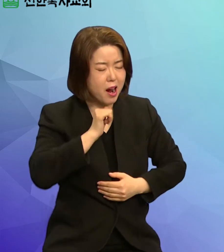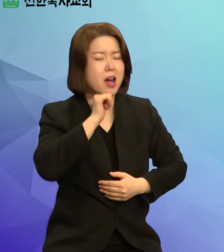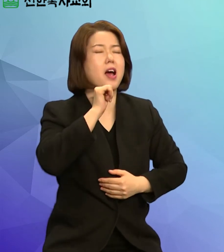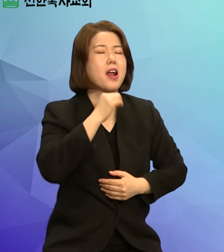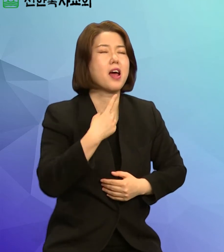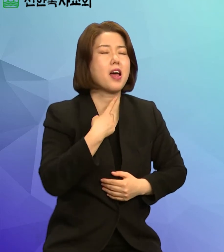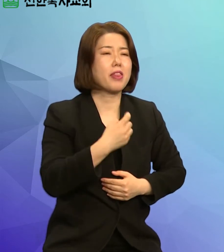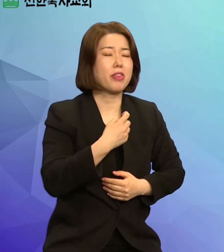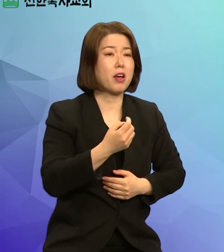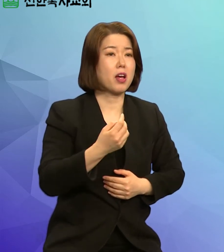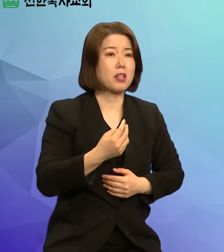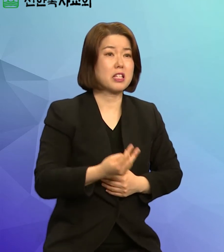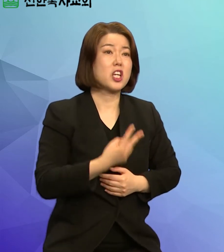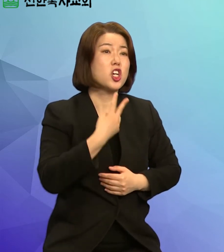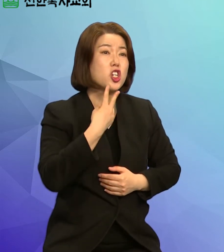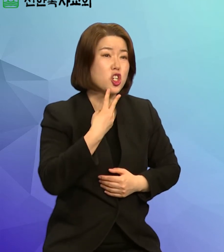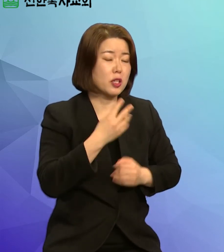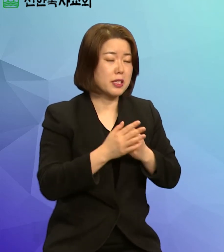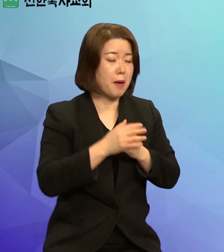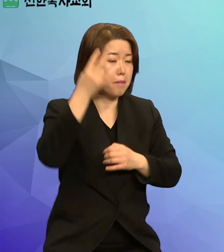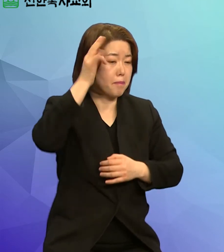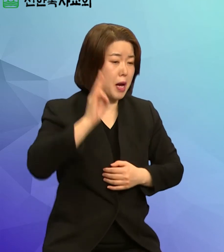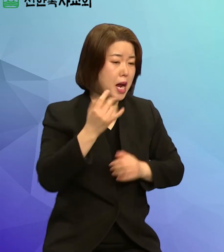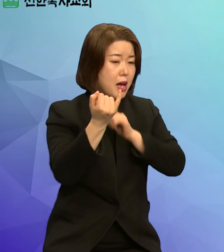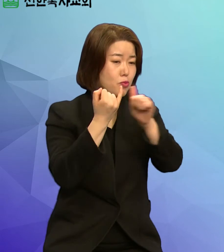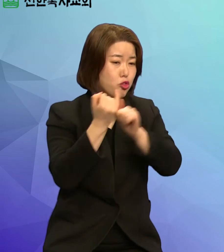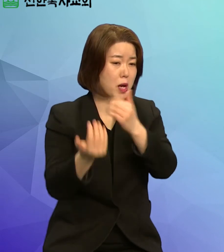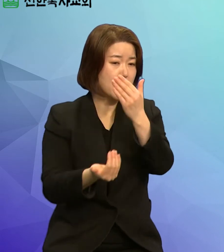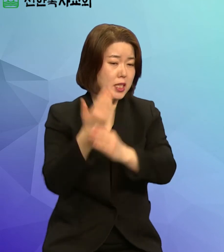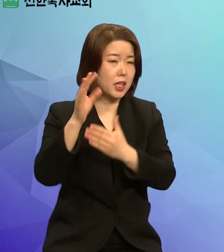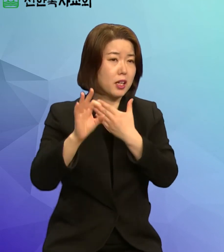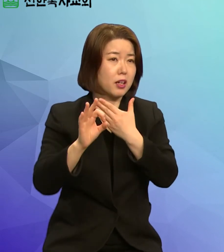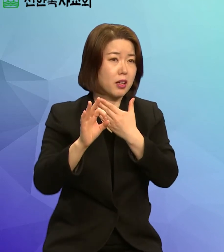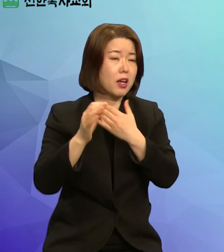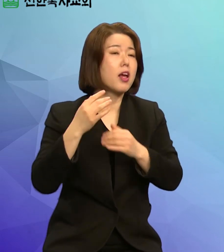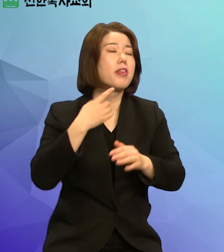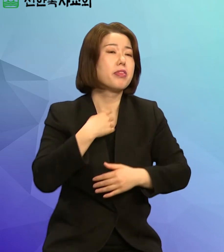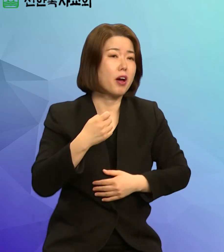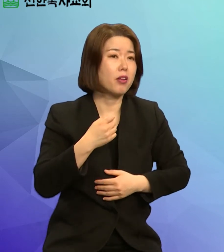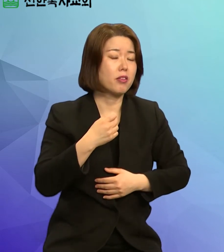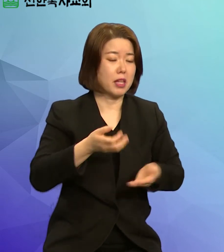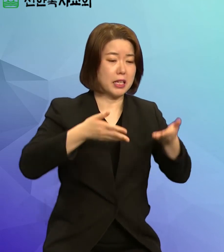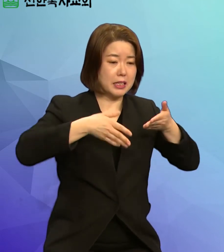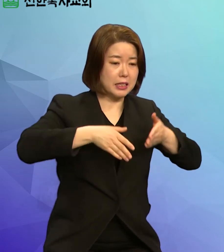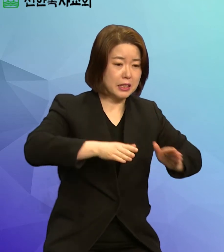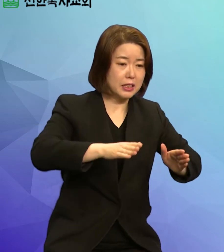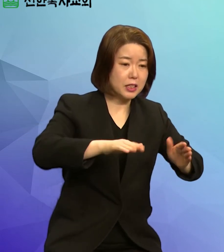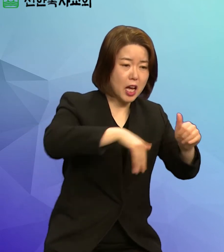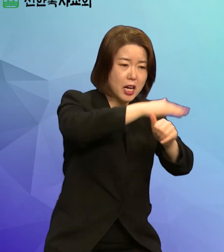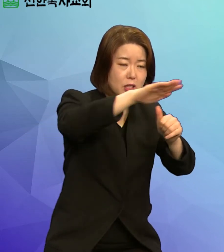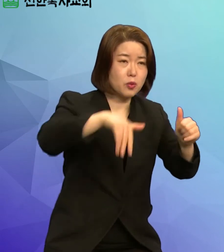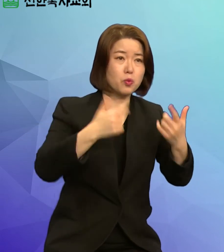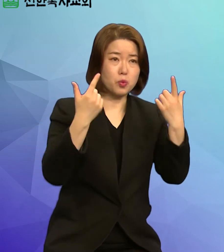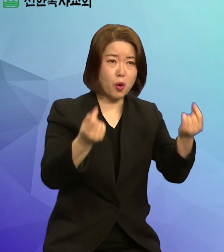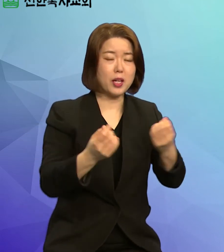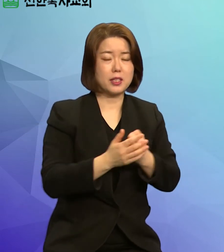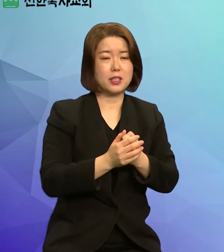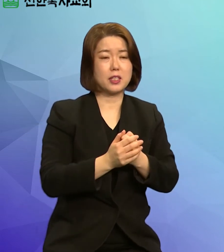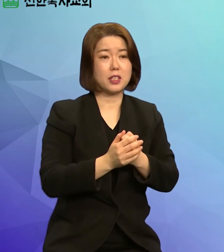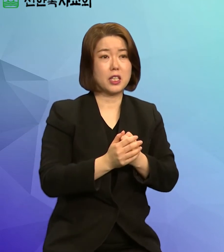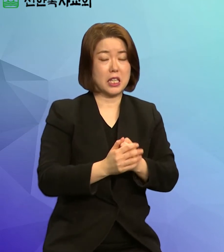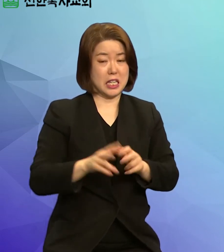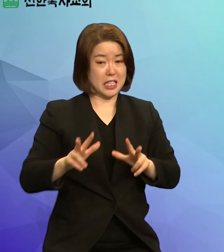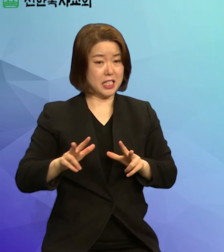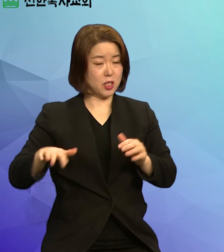그 요셉과 마리아의 부부에게 일어났던 출산과 똑같은 상황이 우리 주변에